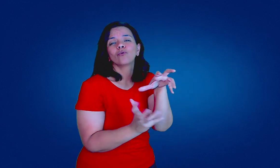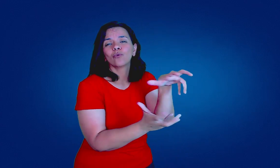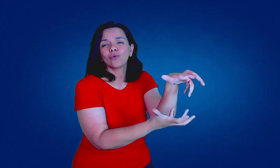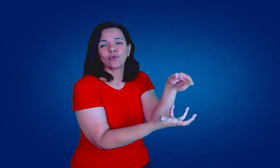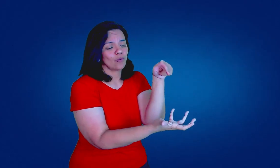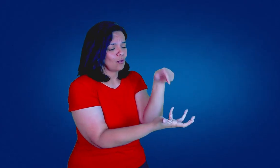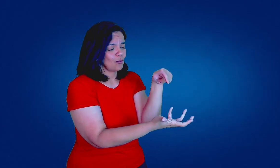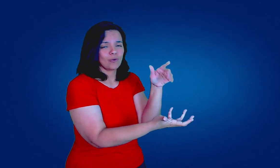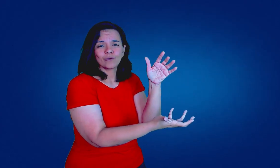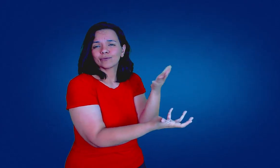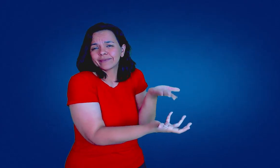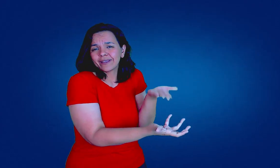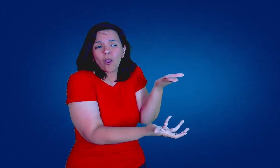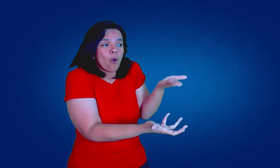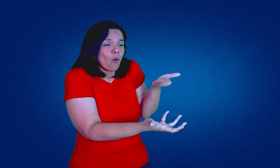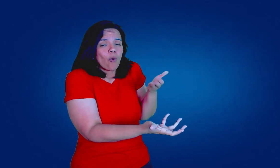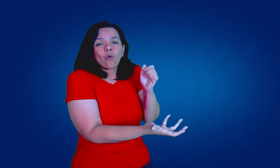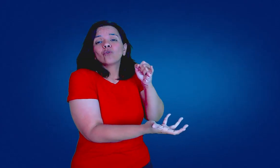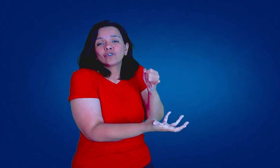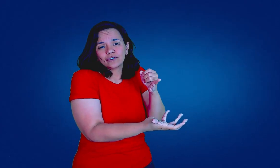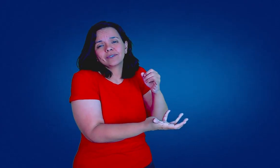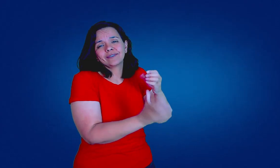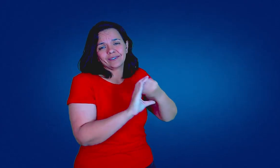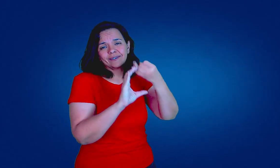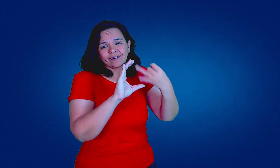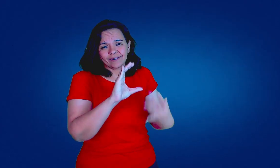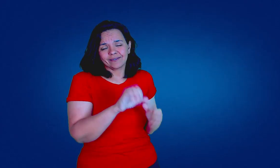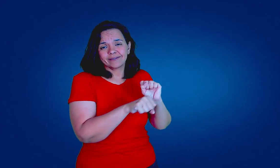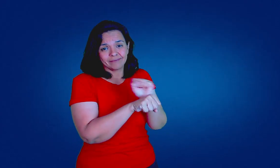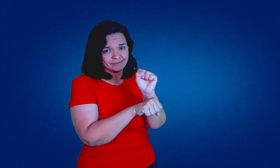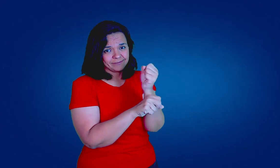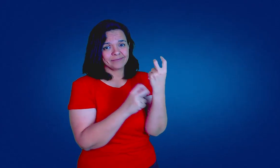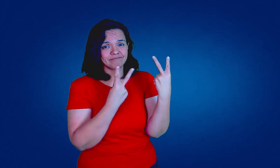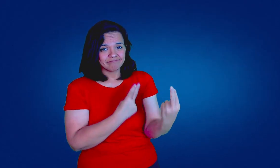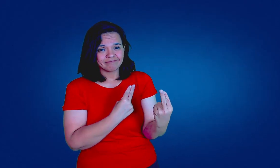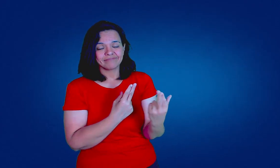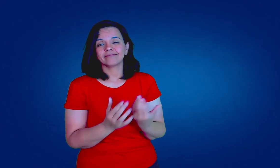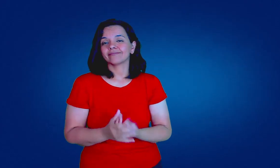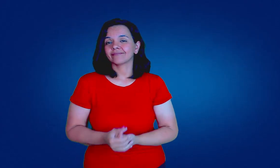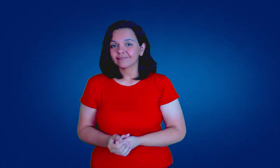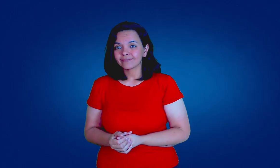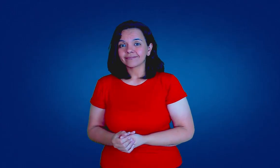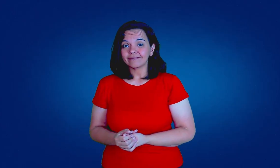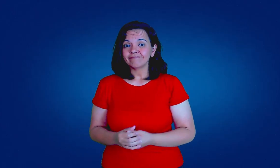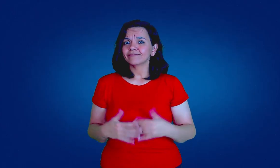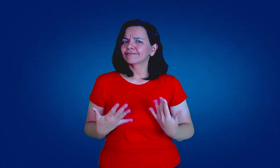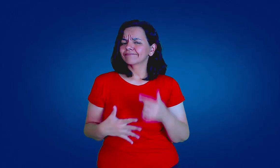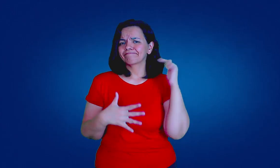Imagine como seria o mundo, como seria se tivesse as mesmas características de